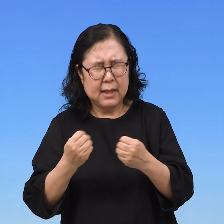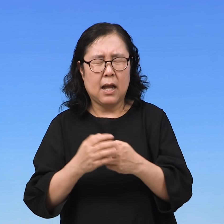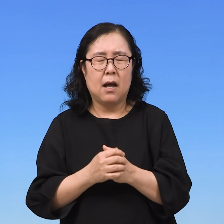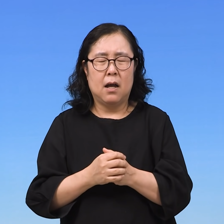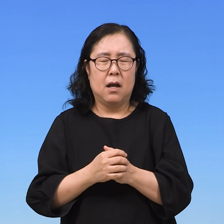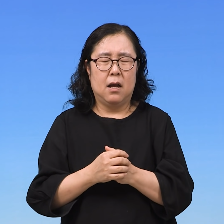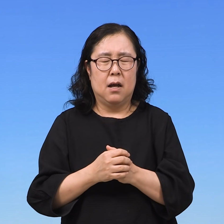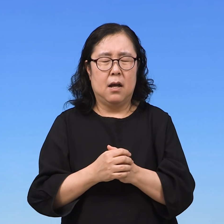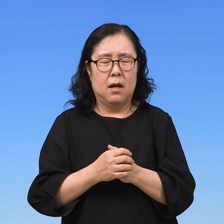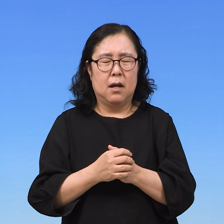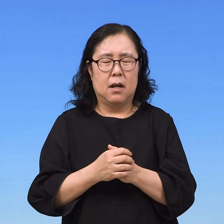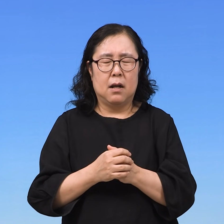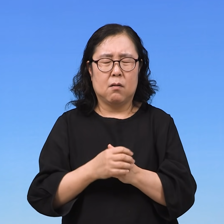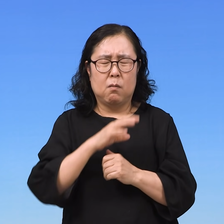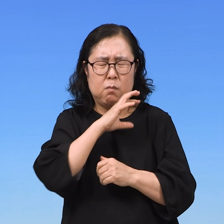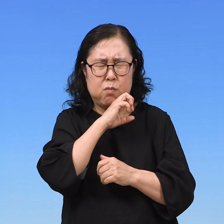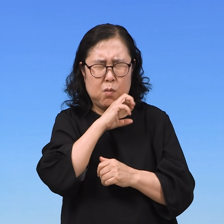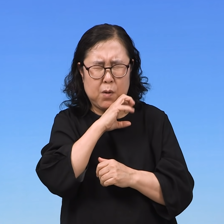많으냐고,